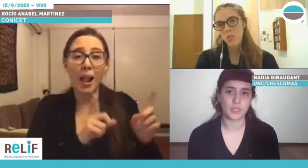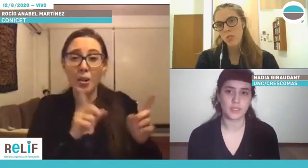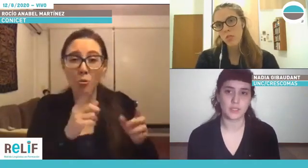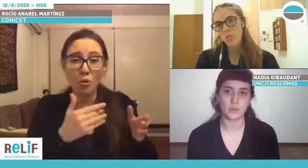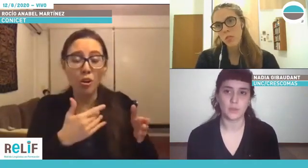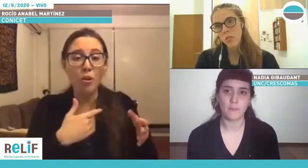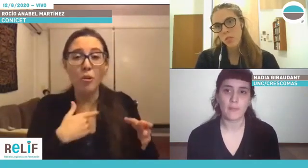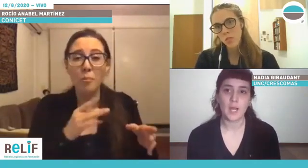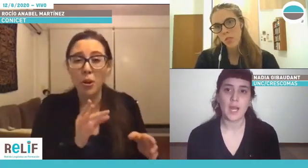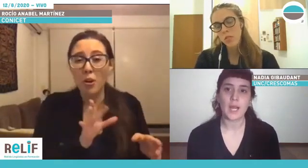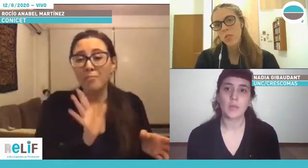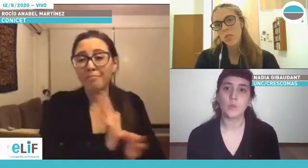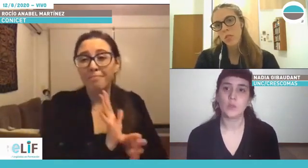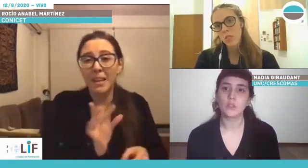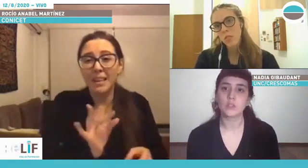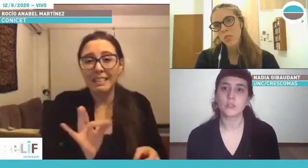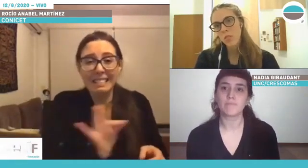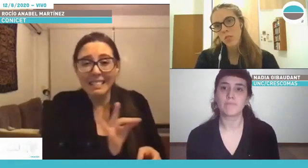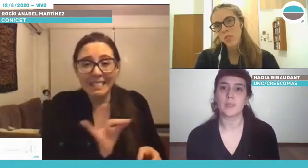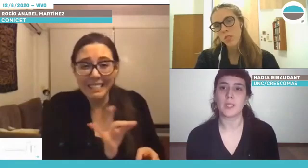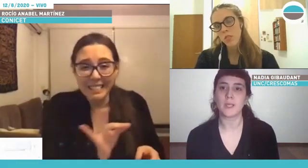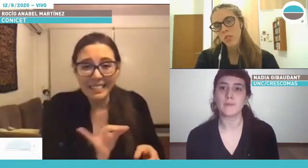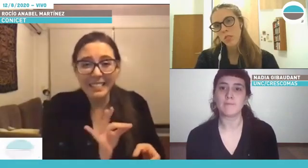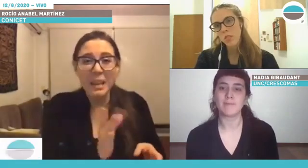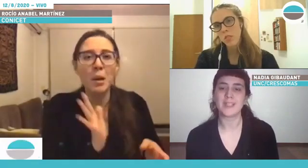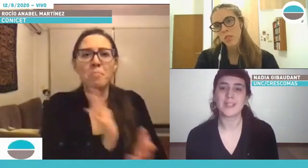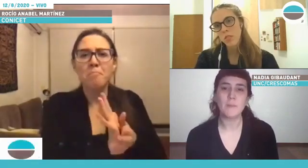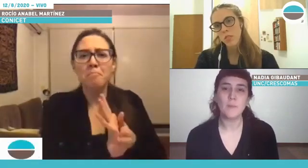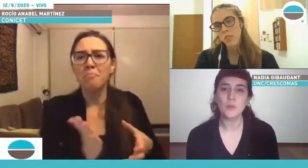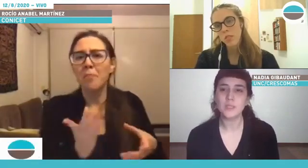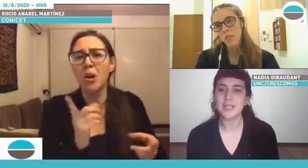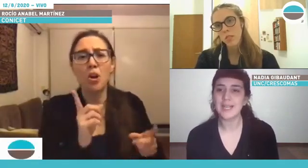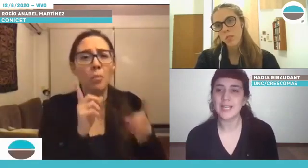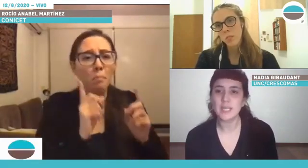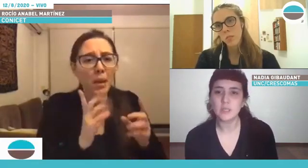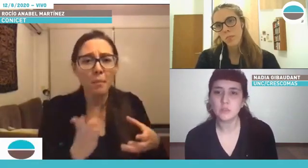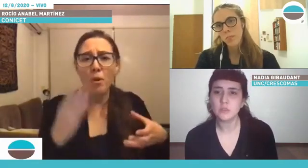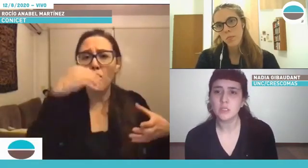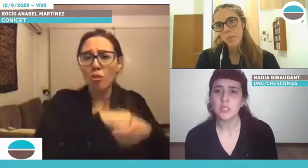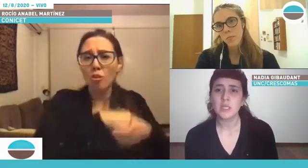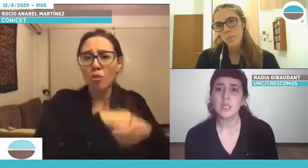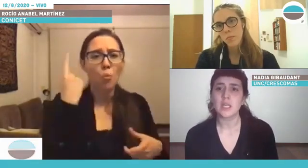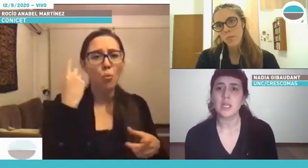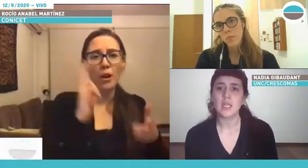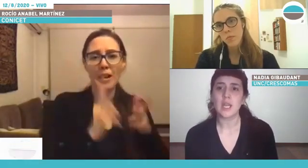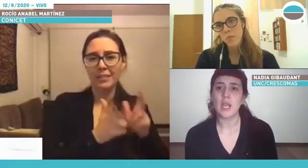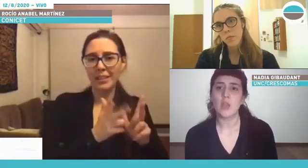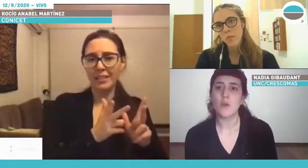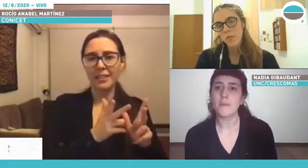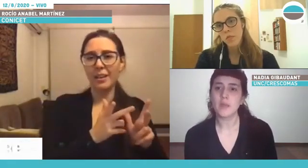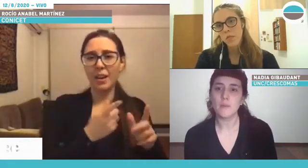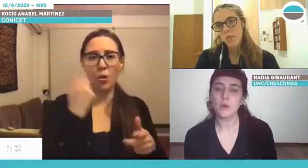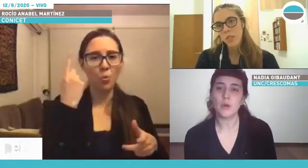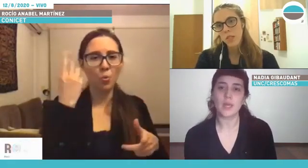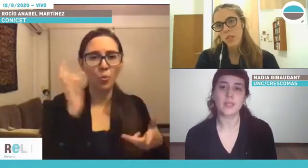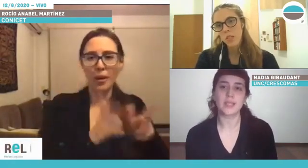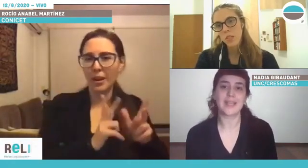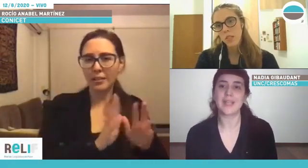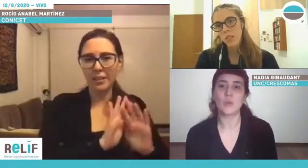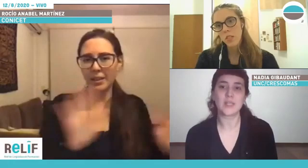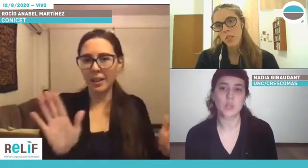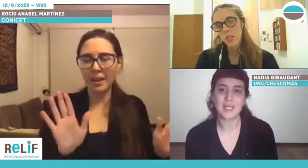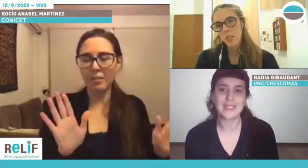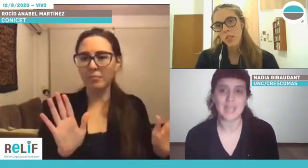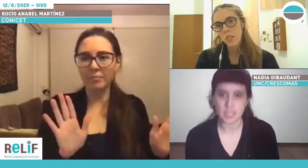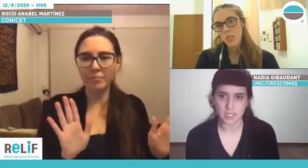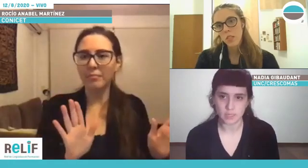al sustantivo, algunos están muy cercanos y lo mismo está